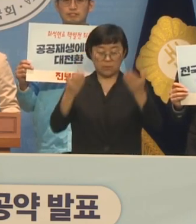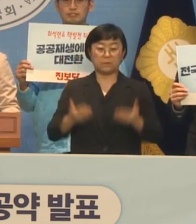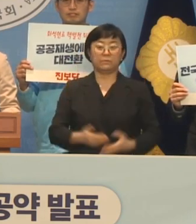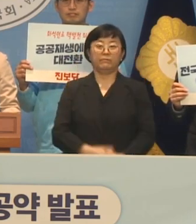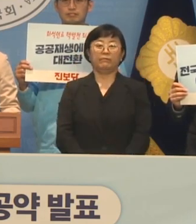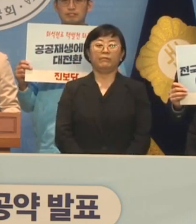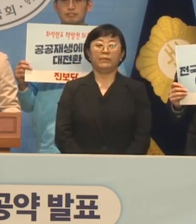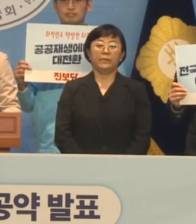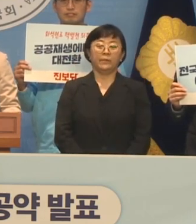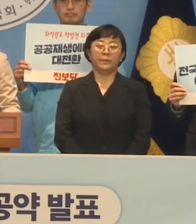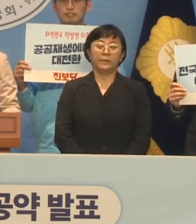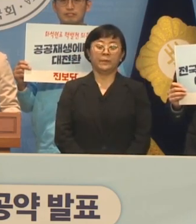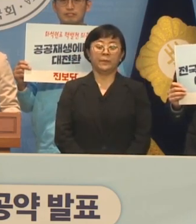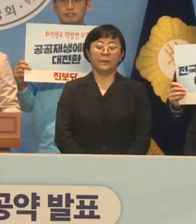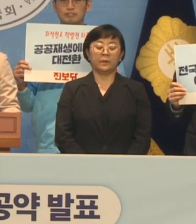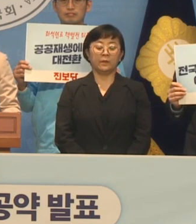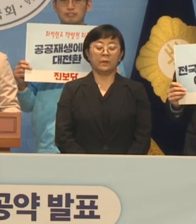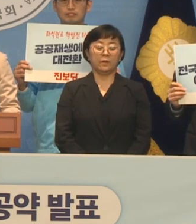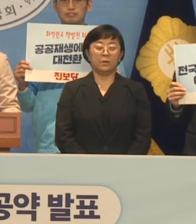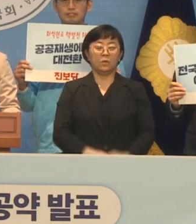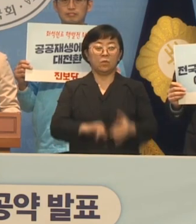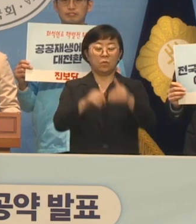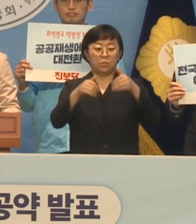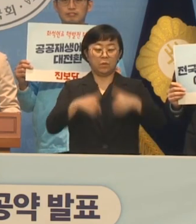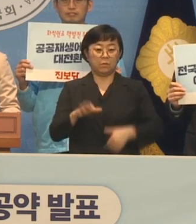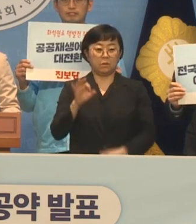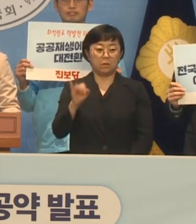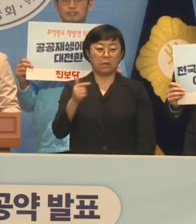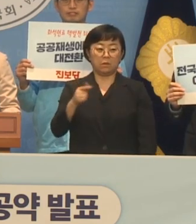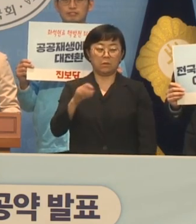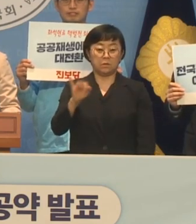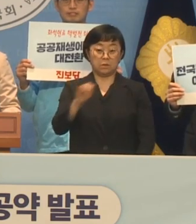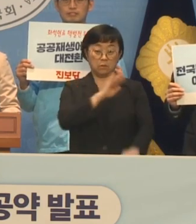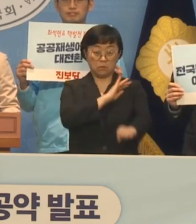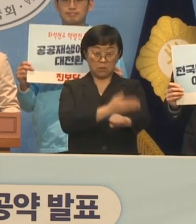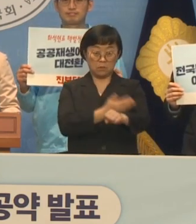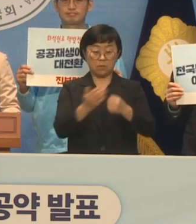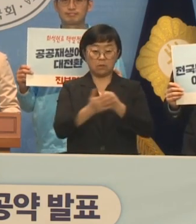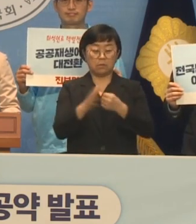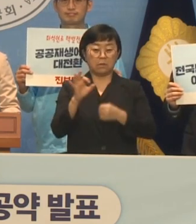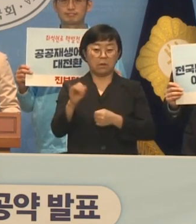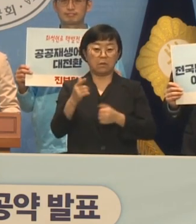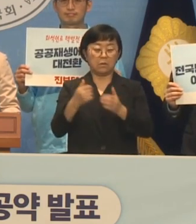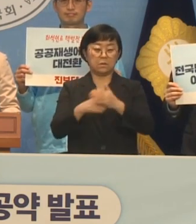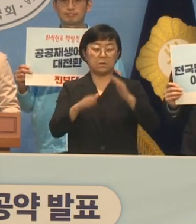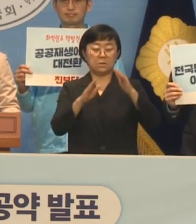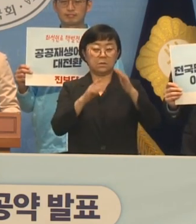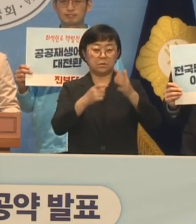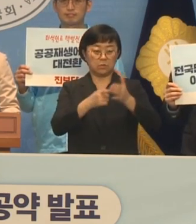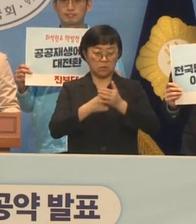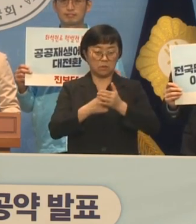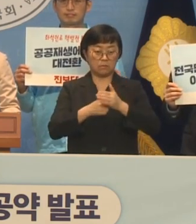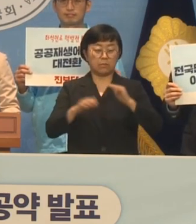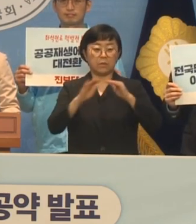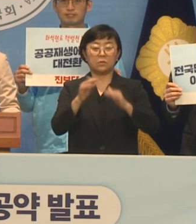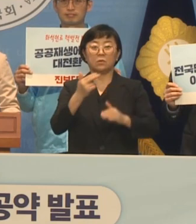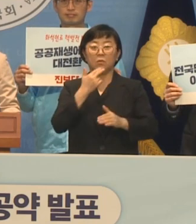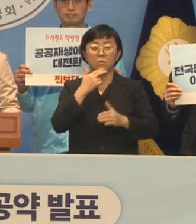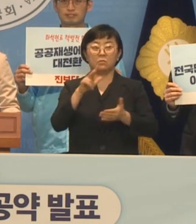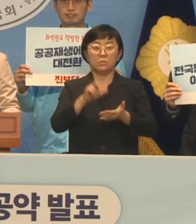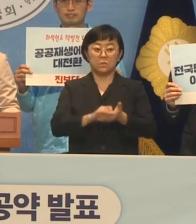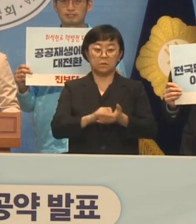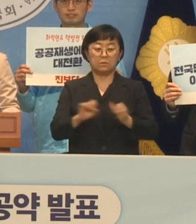받습니다. 반면 필수 에너지가 권리가 되면 에너지 절약과 불평등 문제를